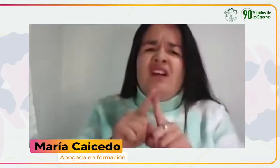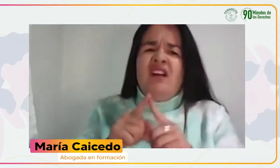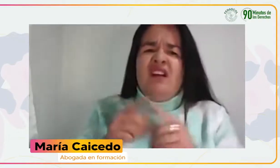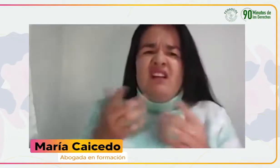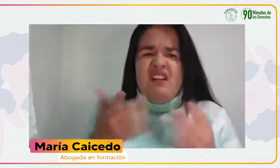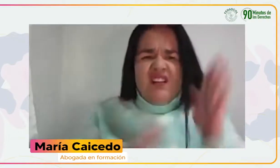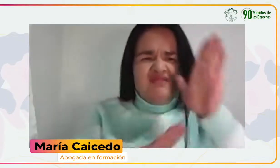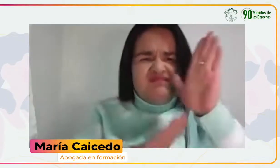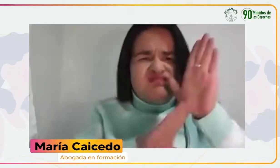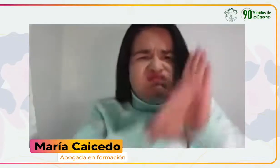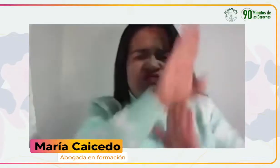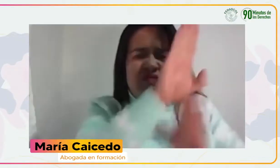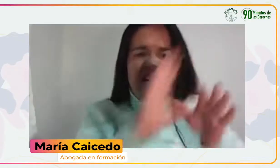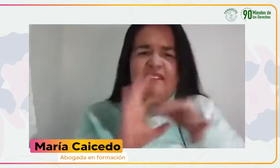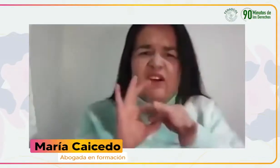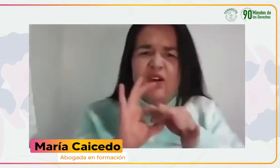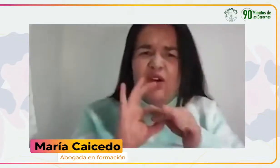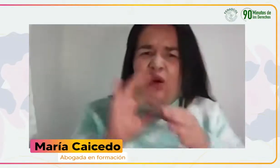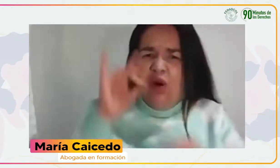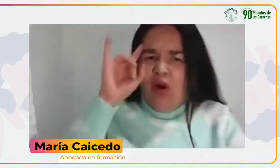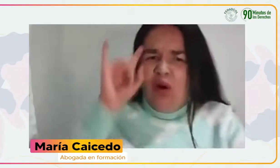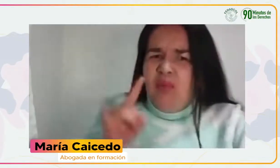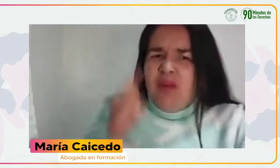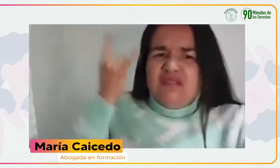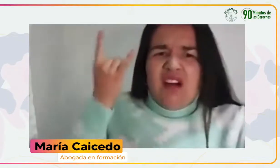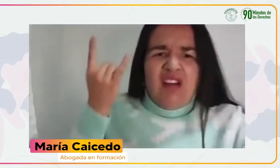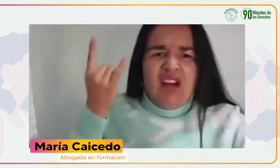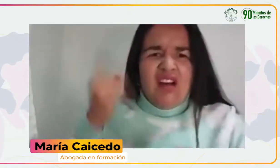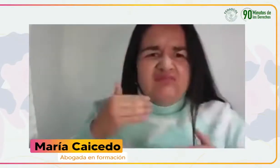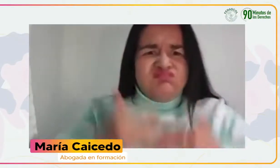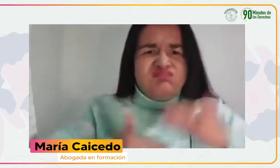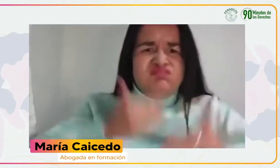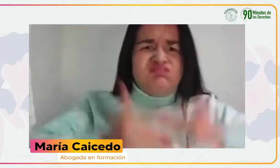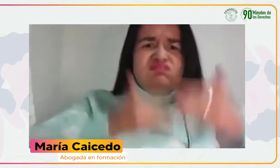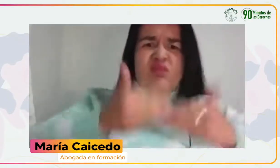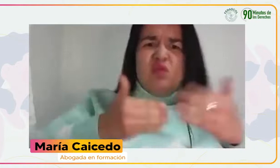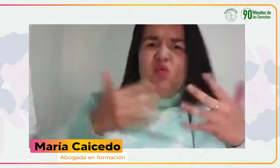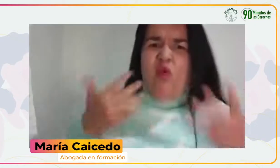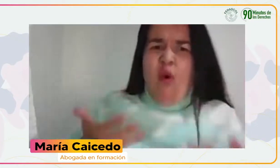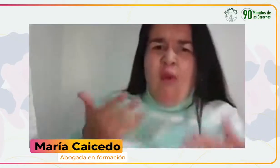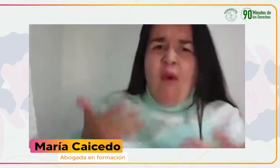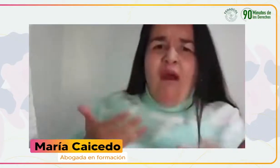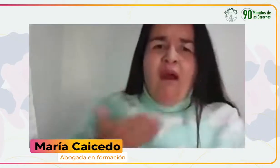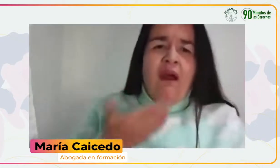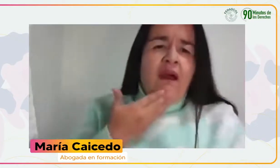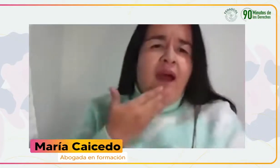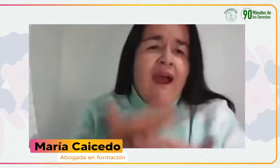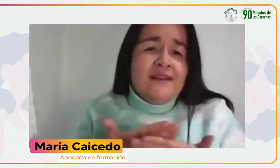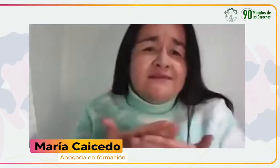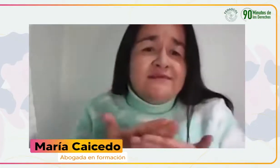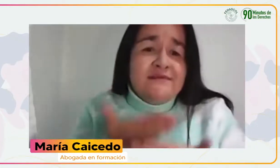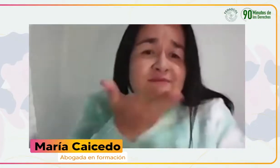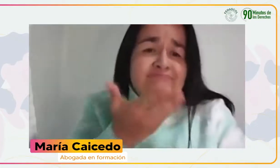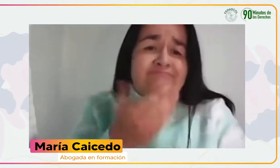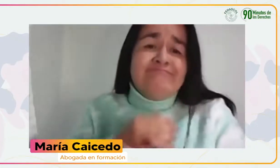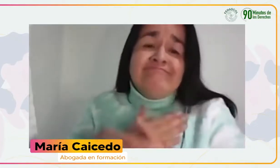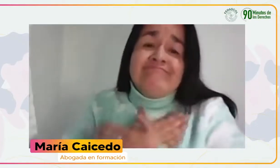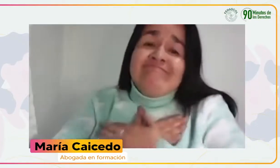mío, quisiera de pronto que supieran de cómo fue el proceso de FENASCOL